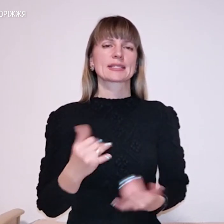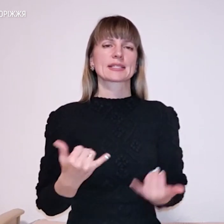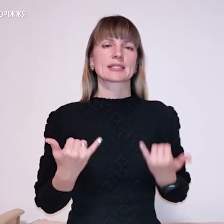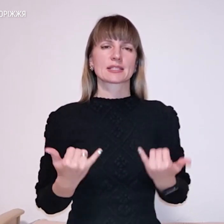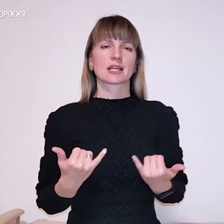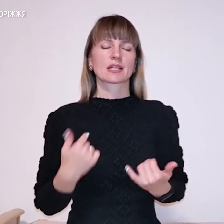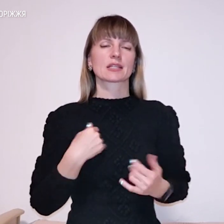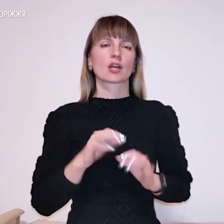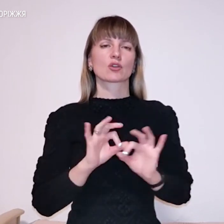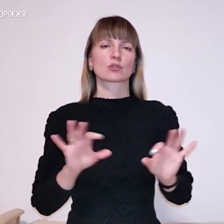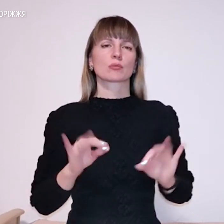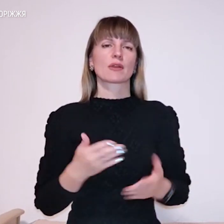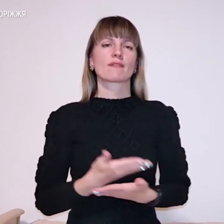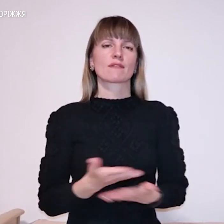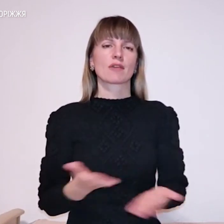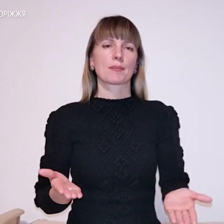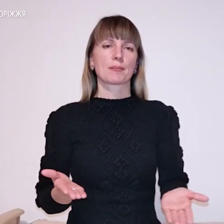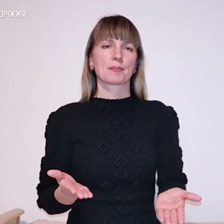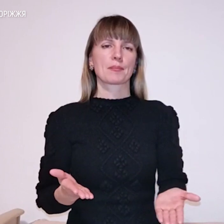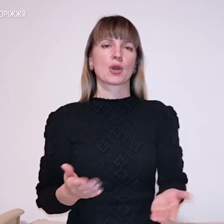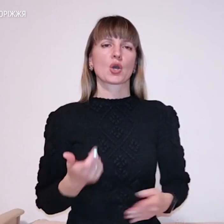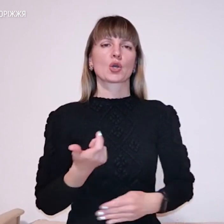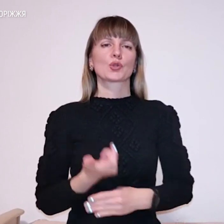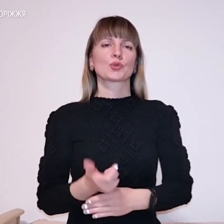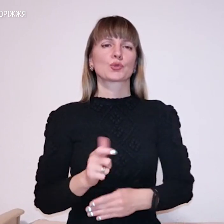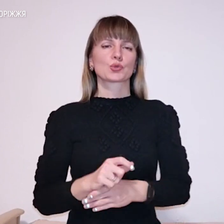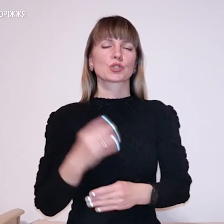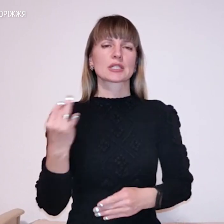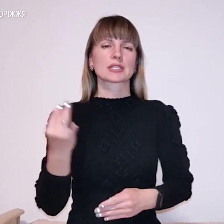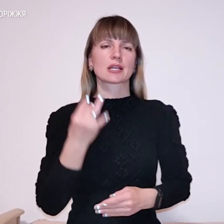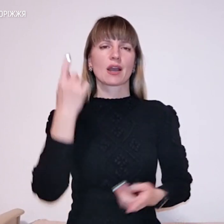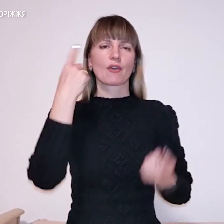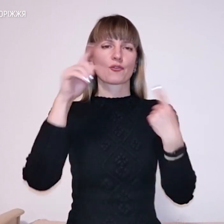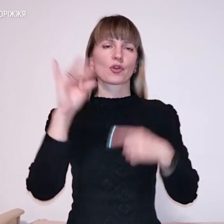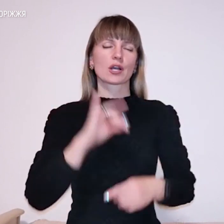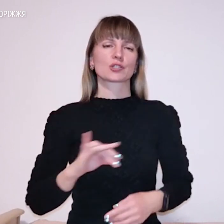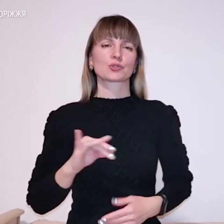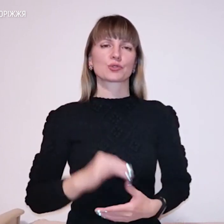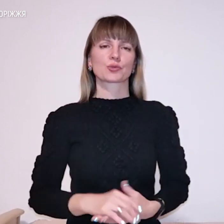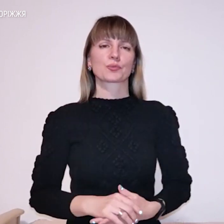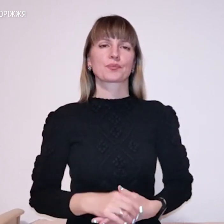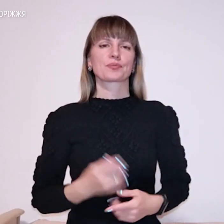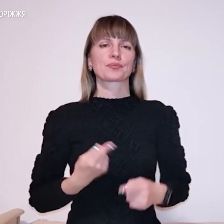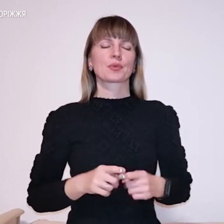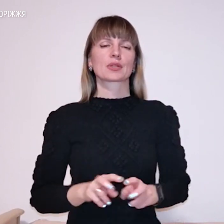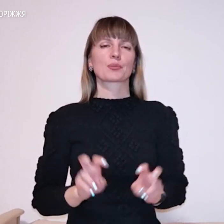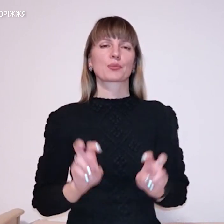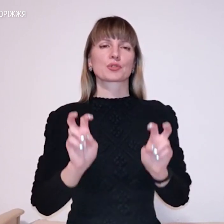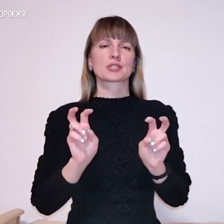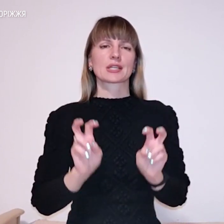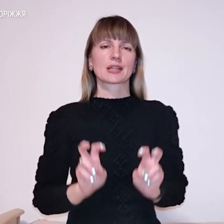я розповім вам дуже цікаву казочку. Тож сідайте